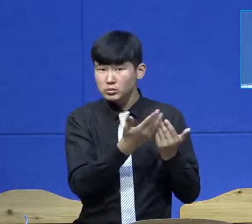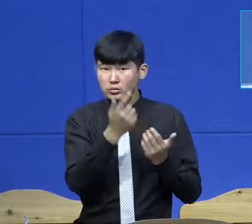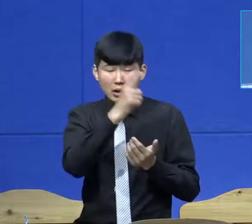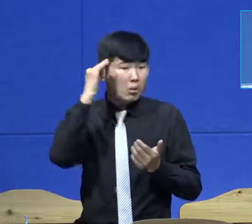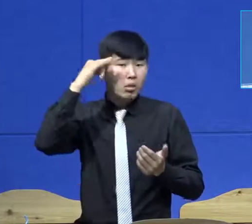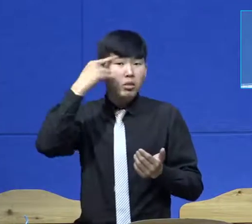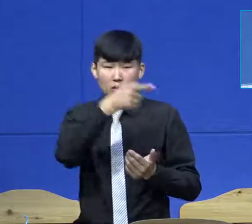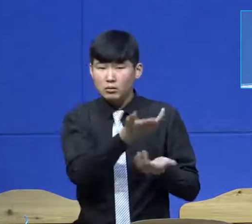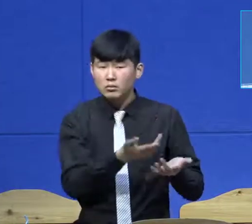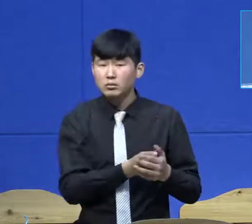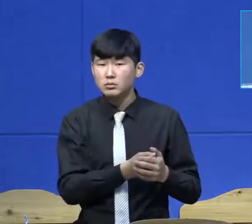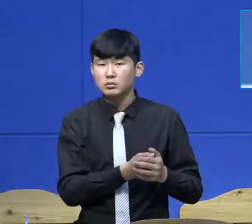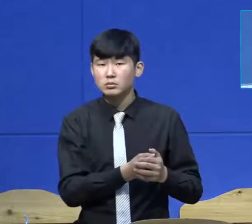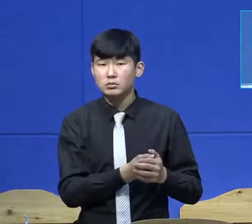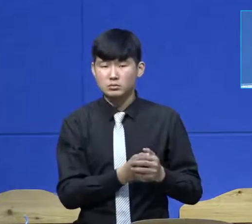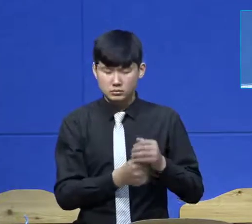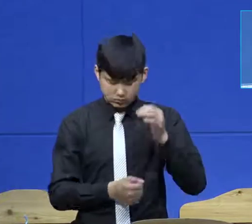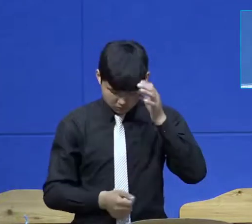байна.